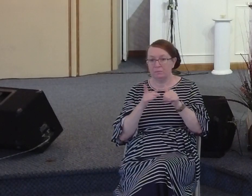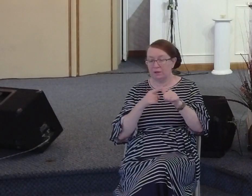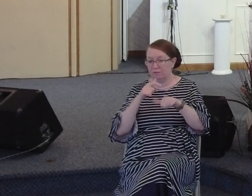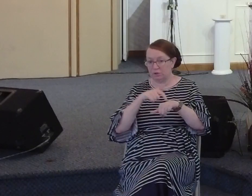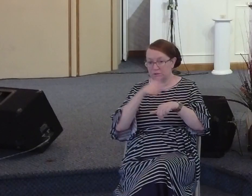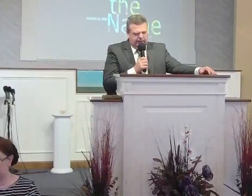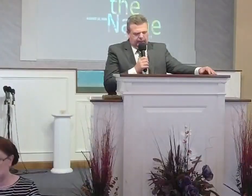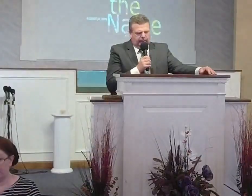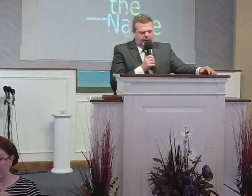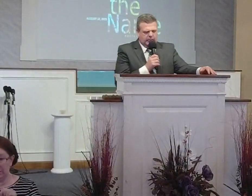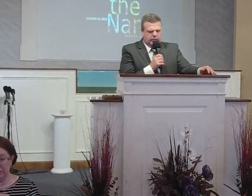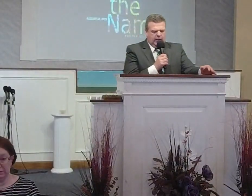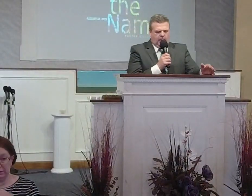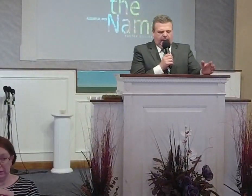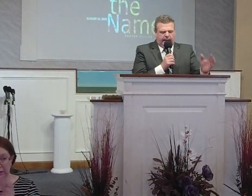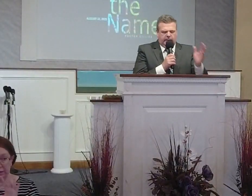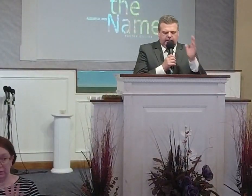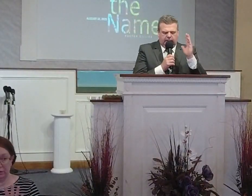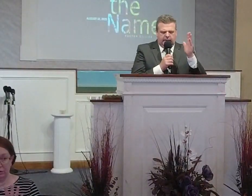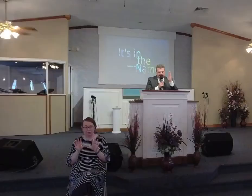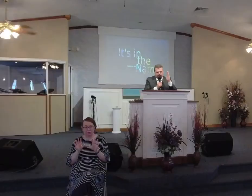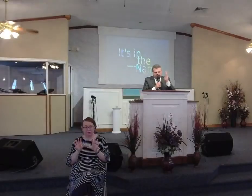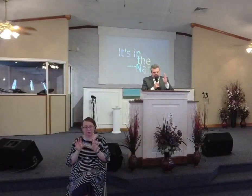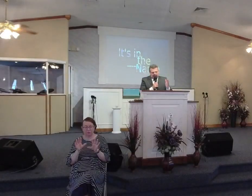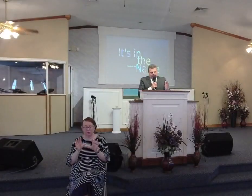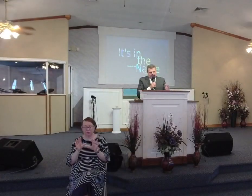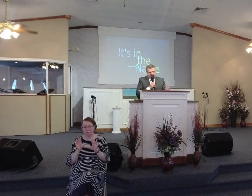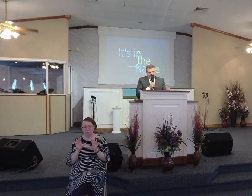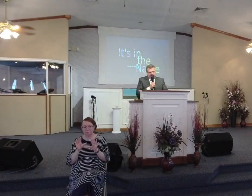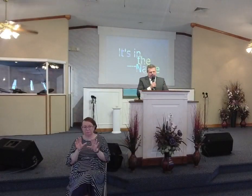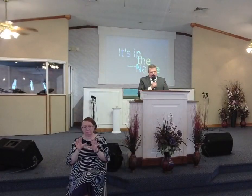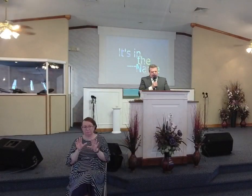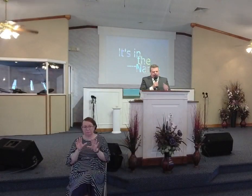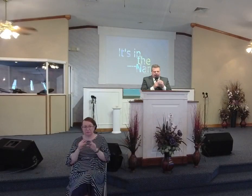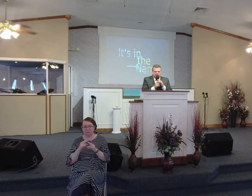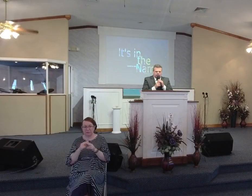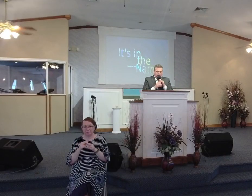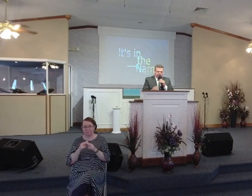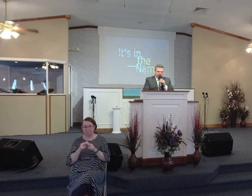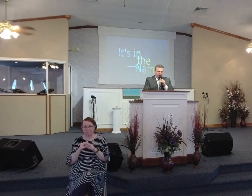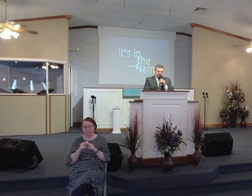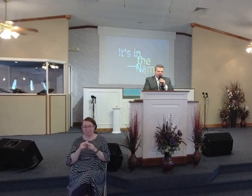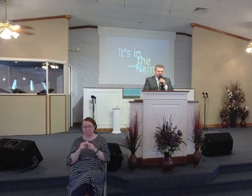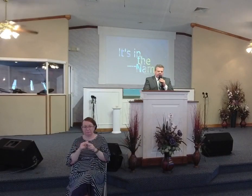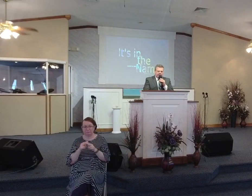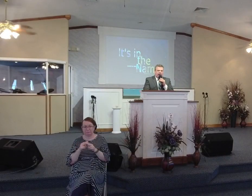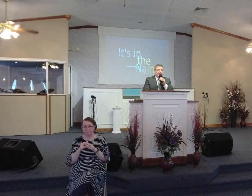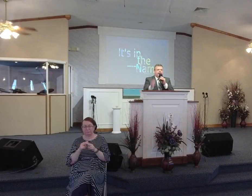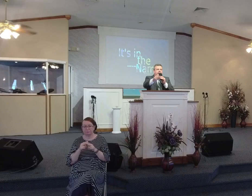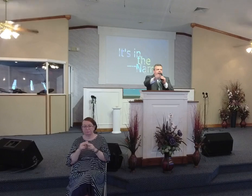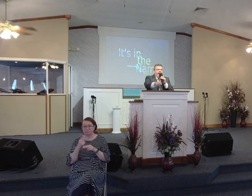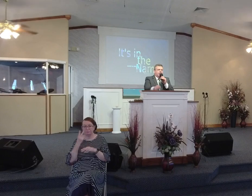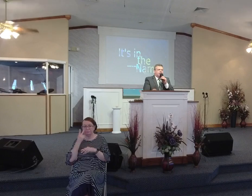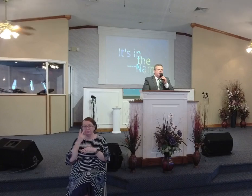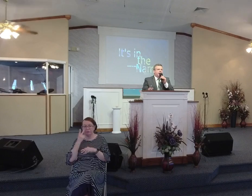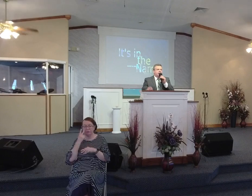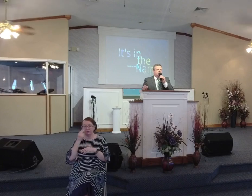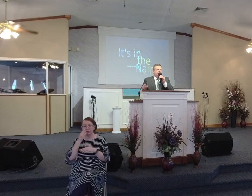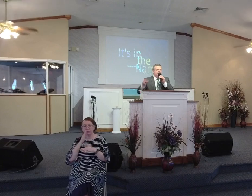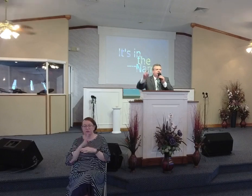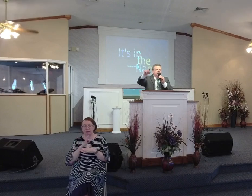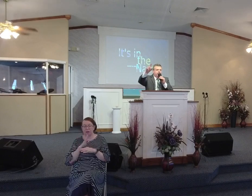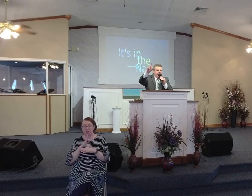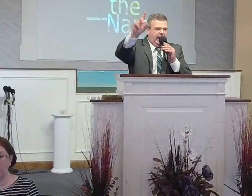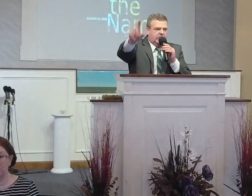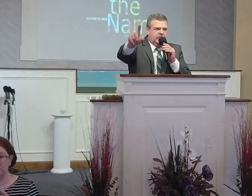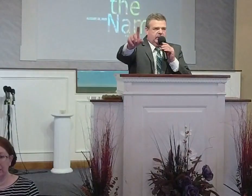Por primera vez, el hombre claramente podía ver a Dios en carne. El hombre podía conectarse con Dios por su nombre. El hombre